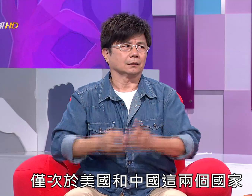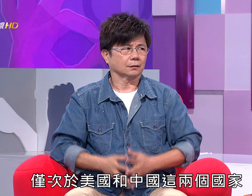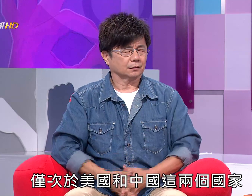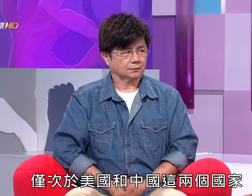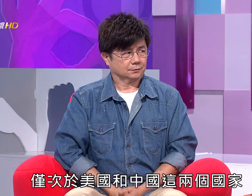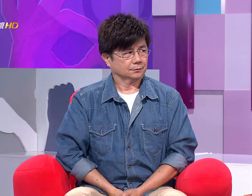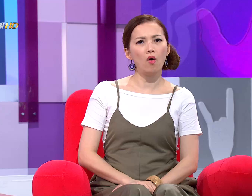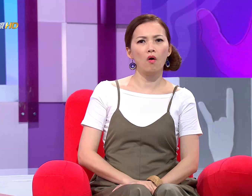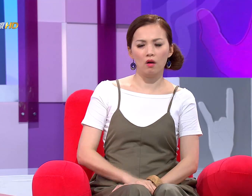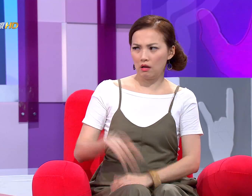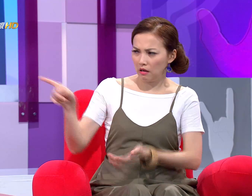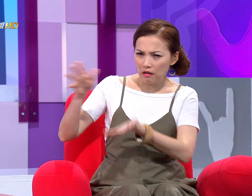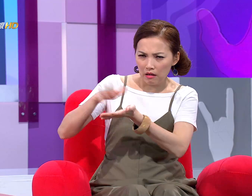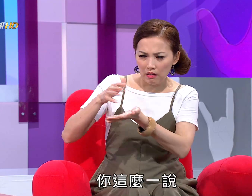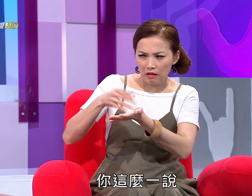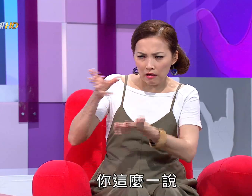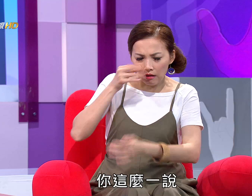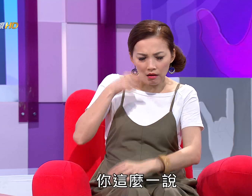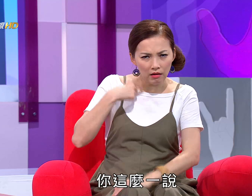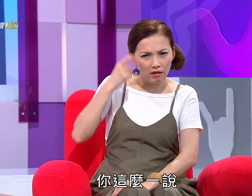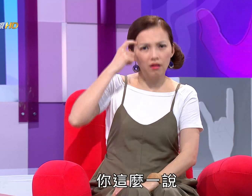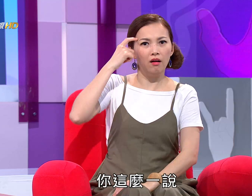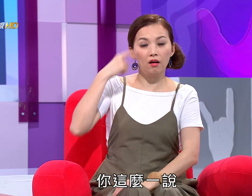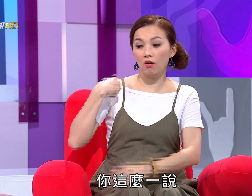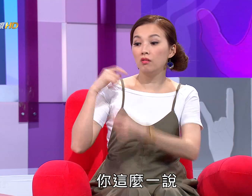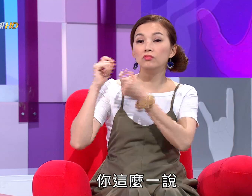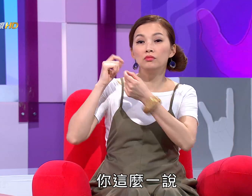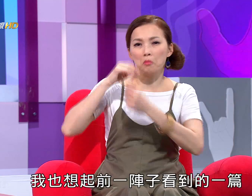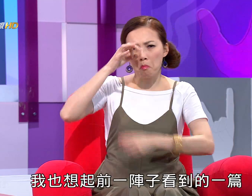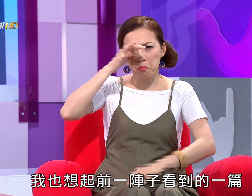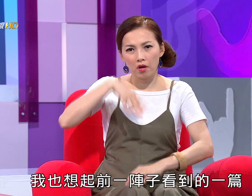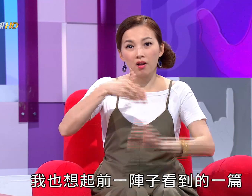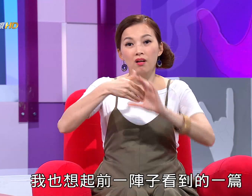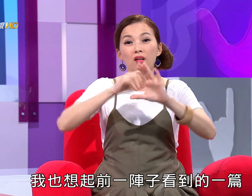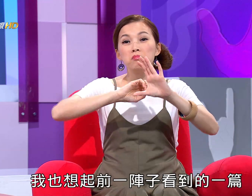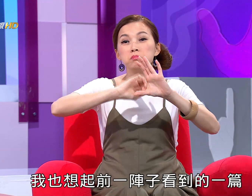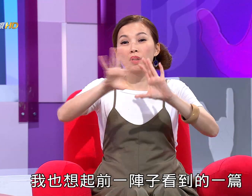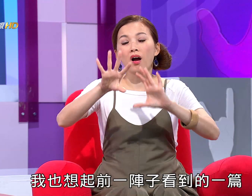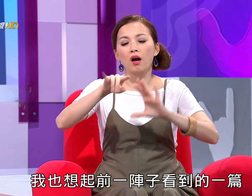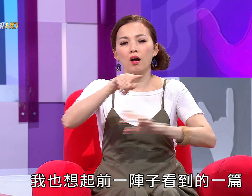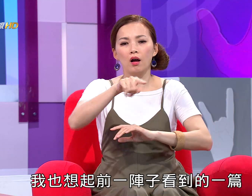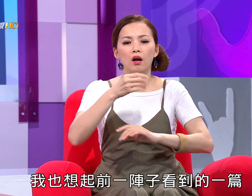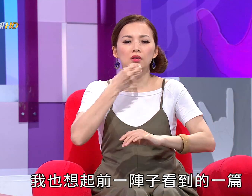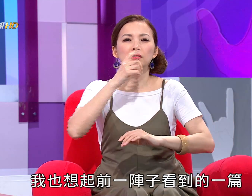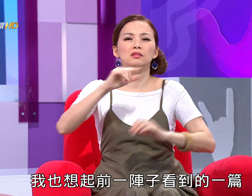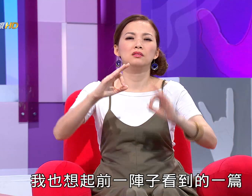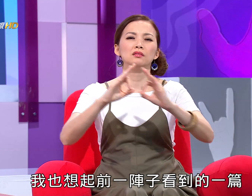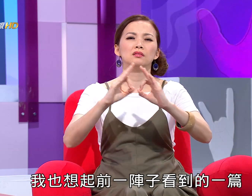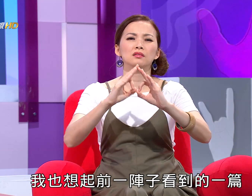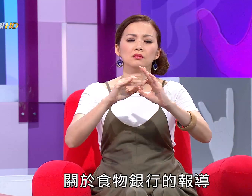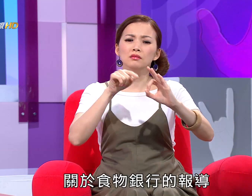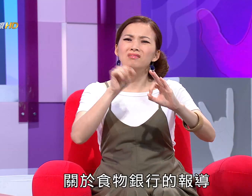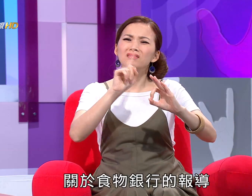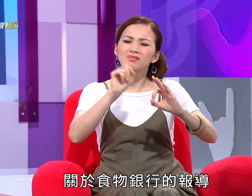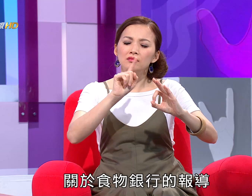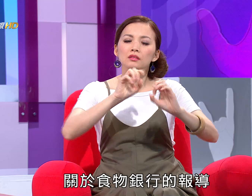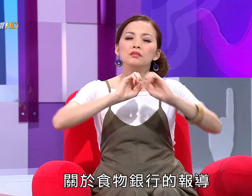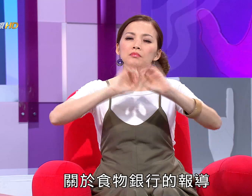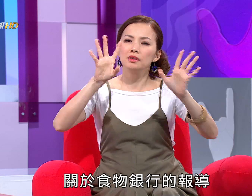呢。 哦，你这么一说啊，我也想起前一阵子看到的一篇关于食